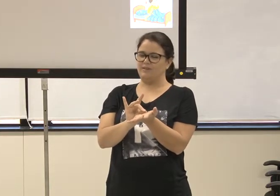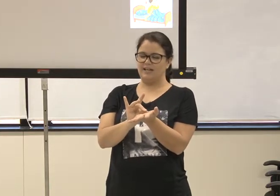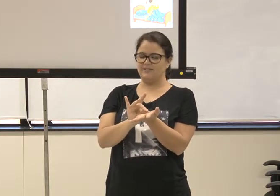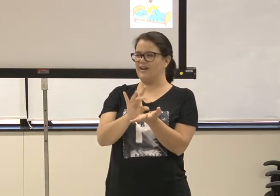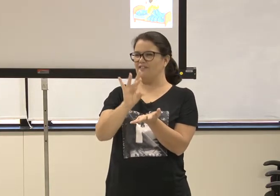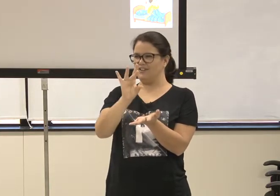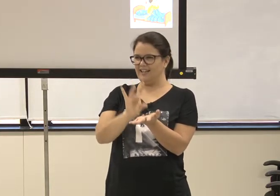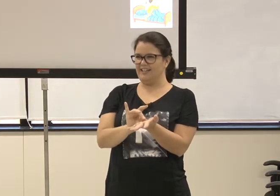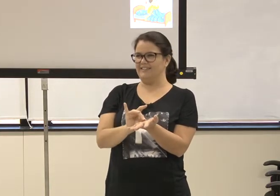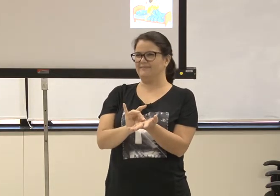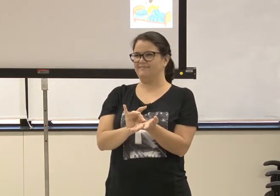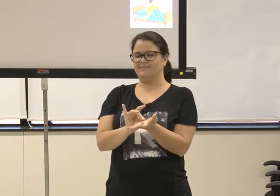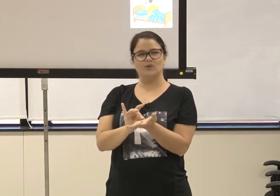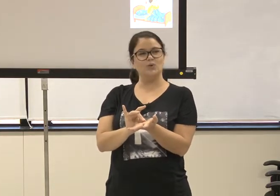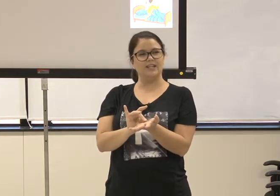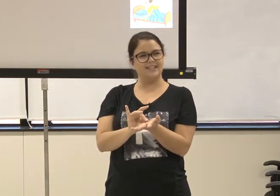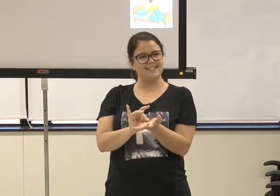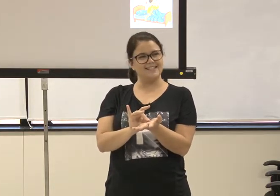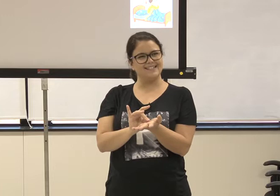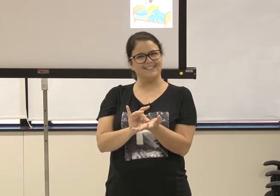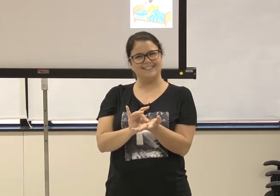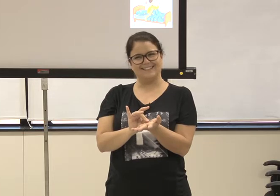elas ficavam, né? Unidas.